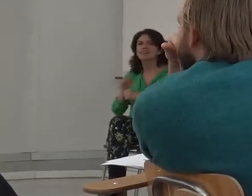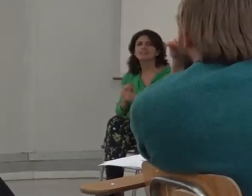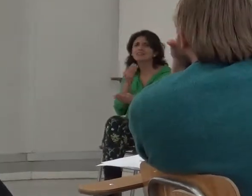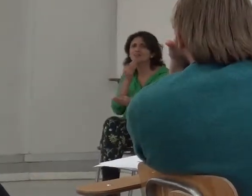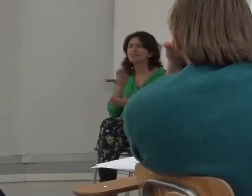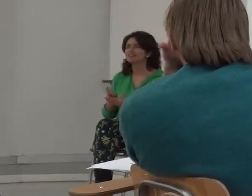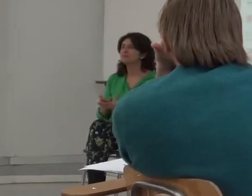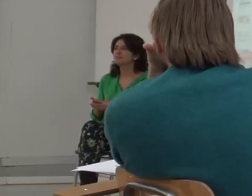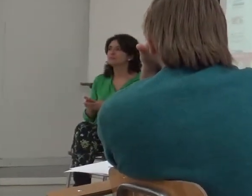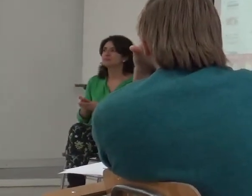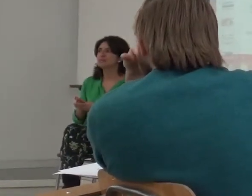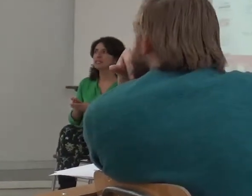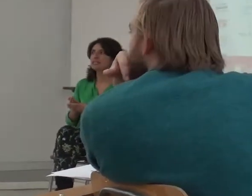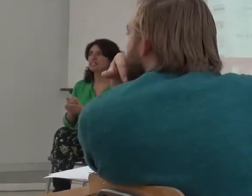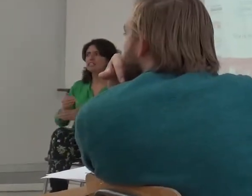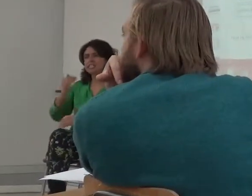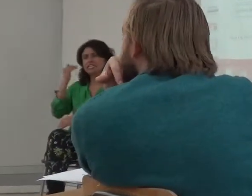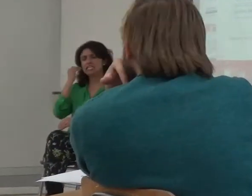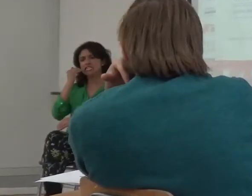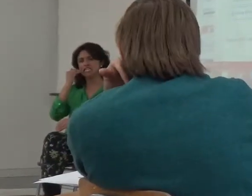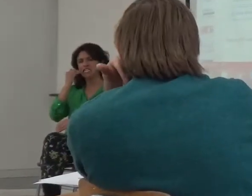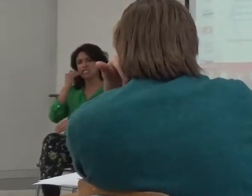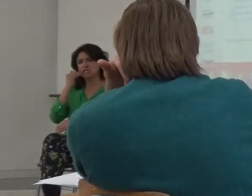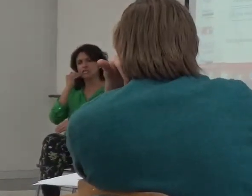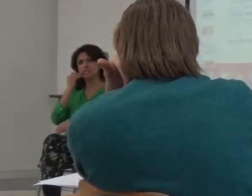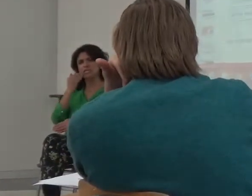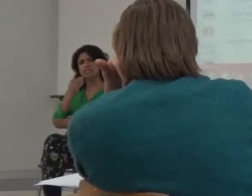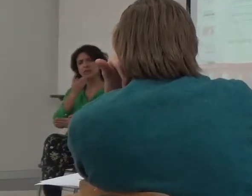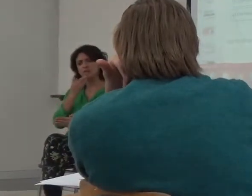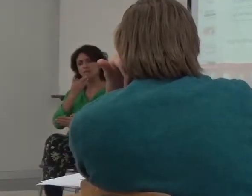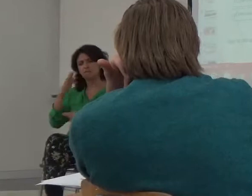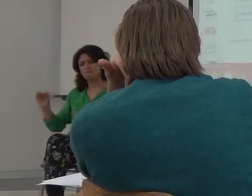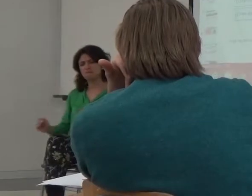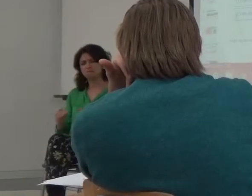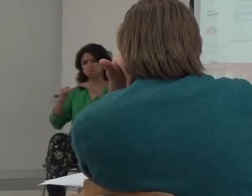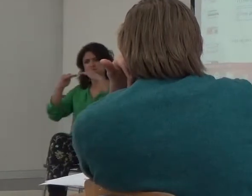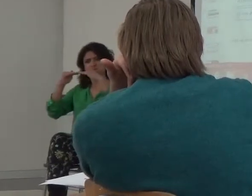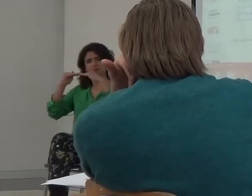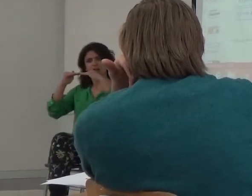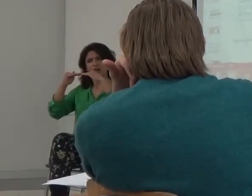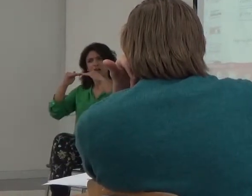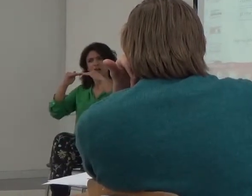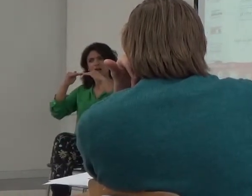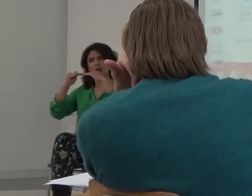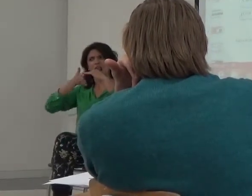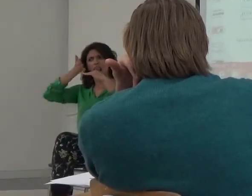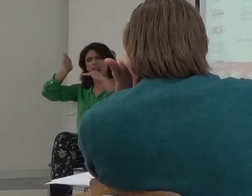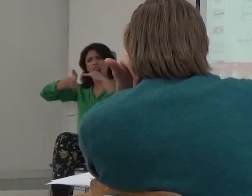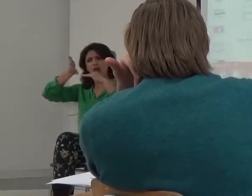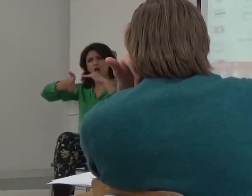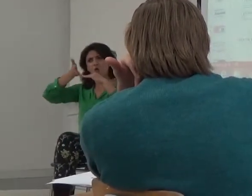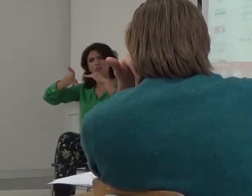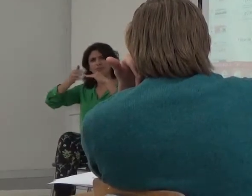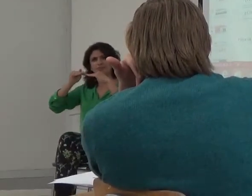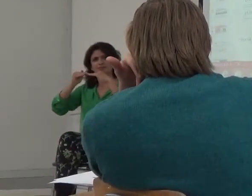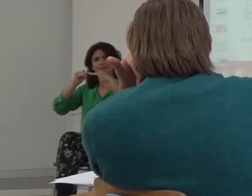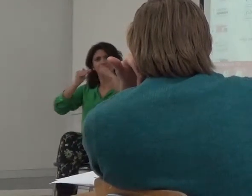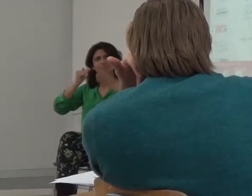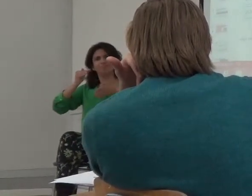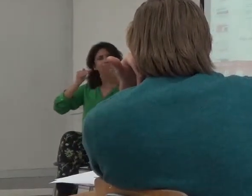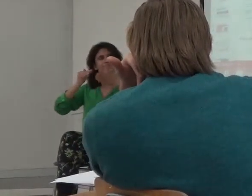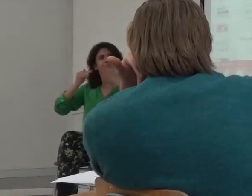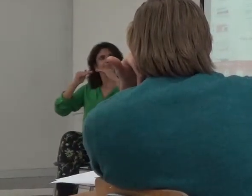también niños que tenían una edad y también el conocimiento de lenguaje de señas, o sea, nacieron en un